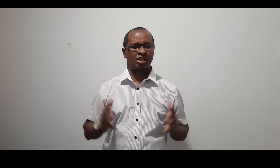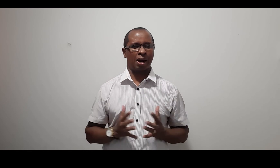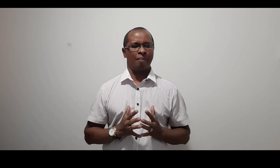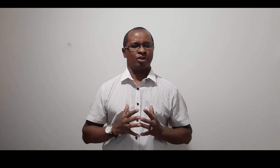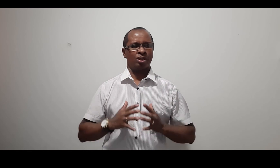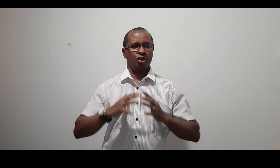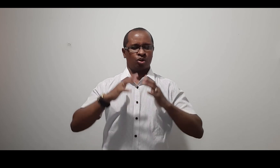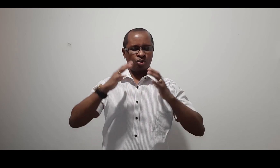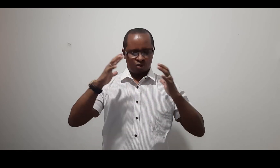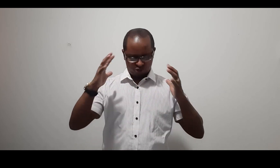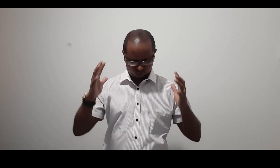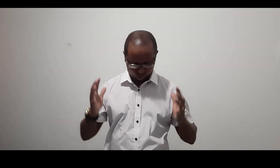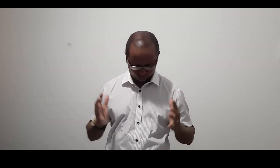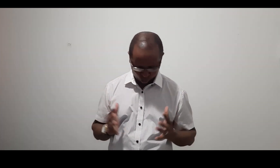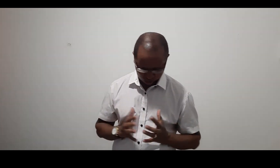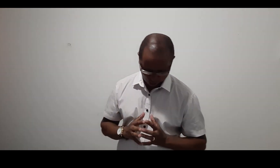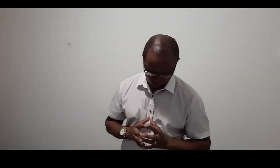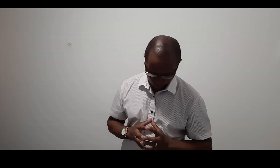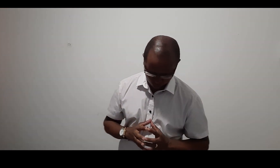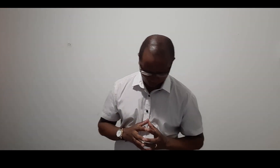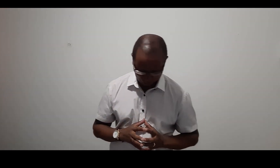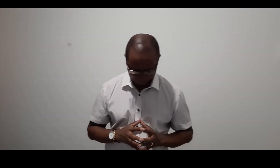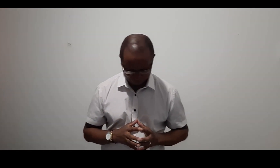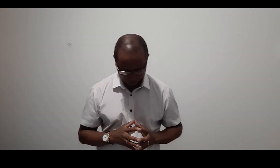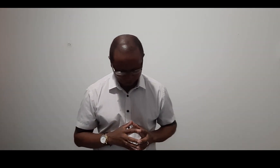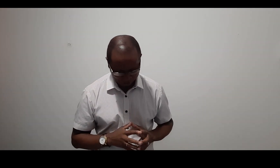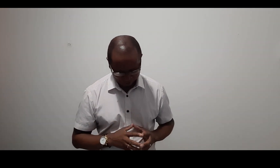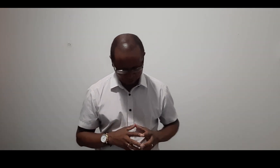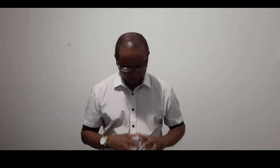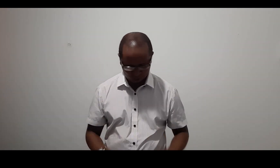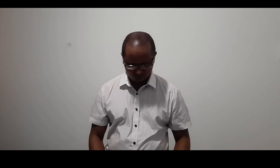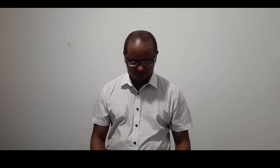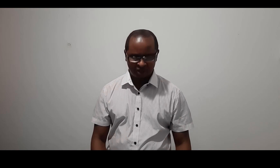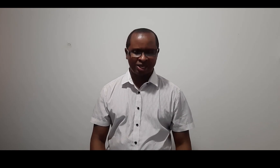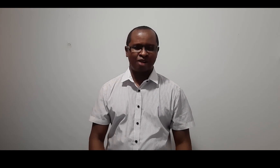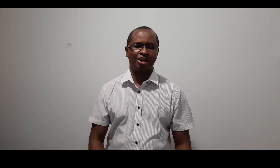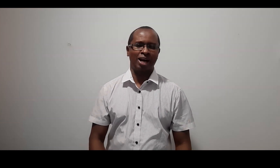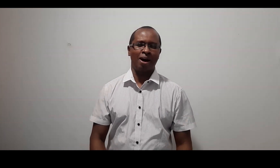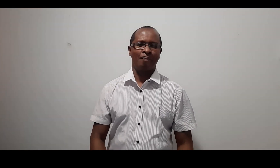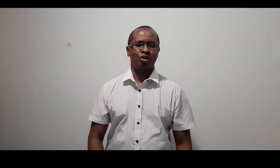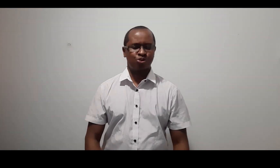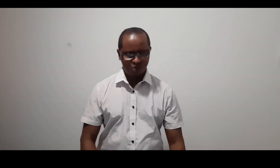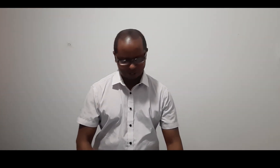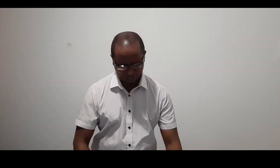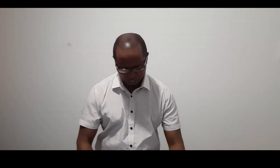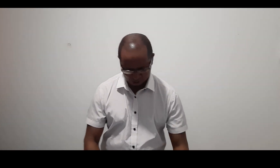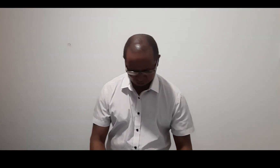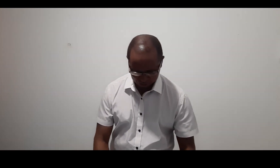masina, fotoritory sy mangorakoraka, de ny fitiavana, fo anjakan'ny